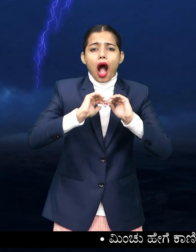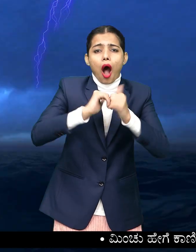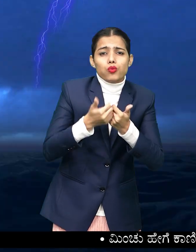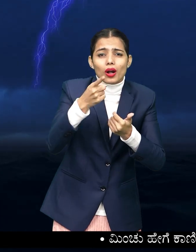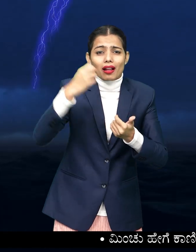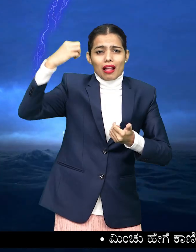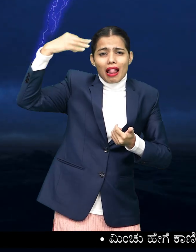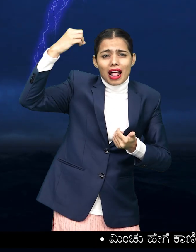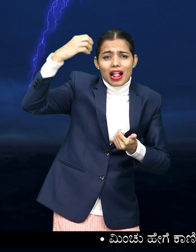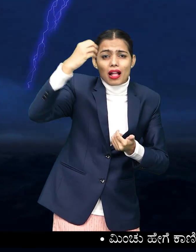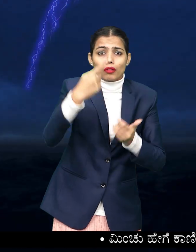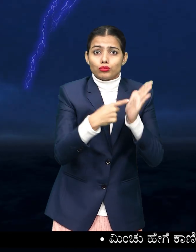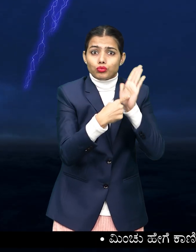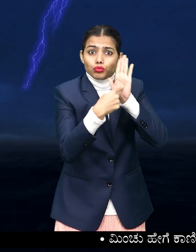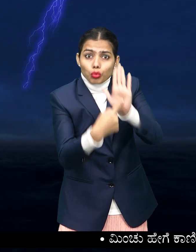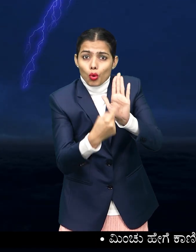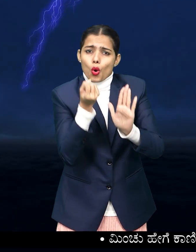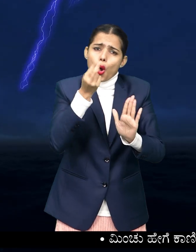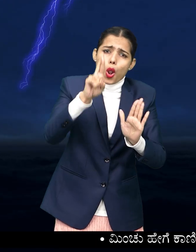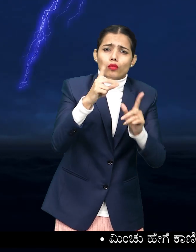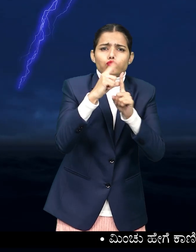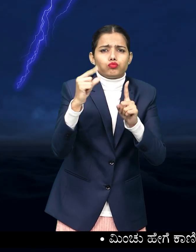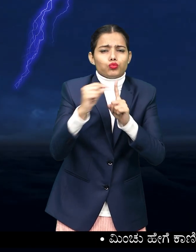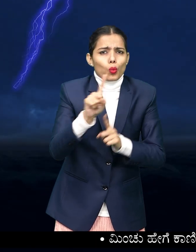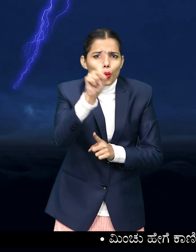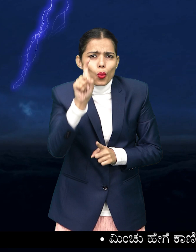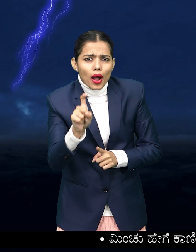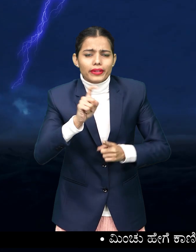ಮಿಂಚು ಹೇಗೆ ಕಾಣಿಸಿಕೊಳ್ಳುತ್ತದೆ ಅಥವಾ ಉತ್ಪತ್ತಿಯಾಗುತ್ತದೆ?